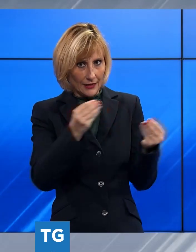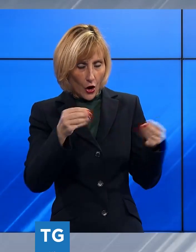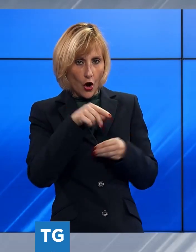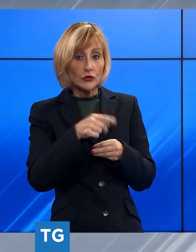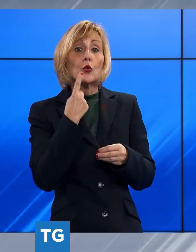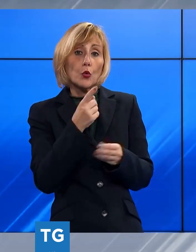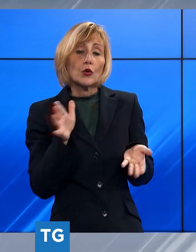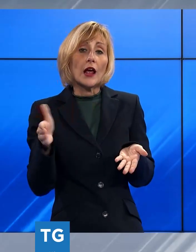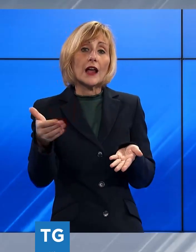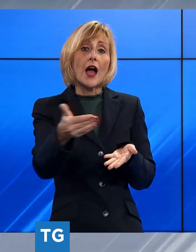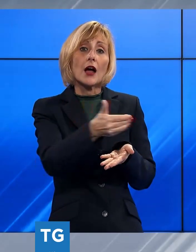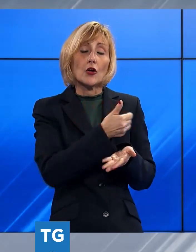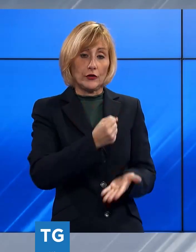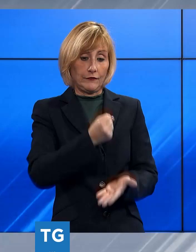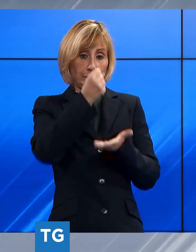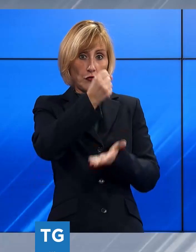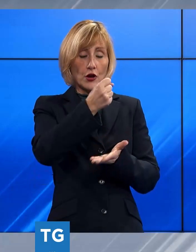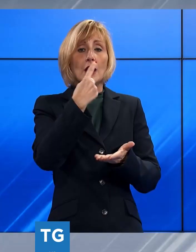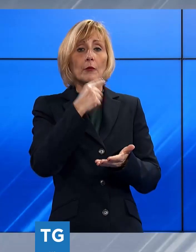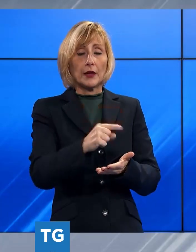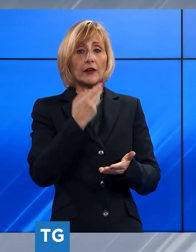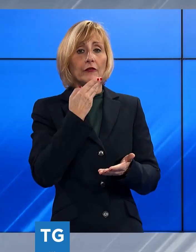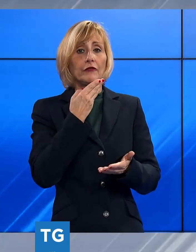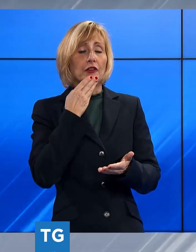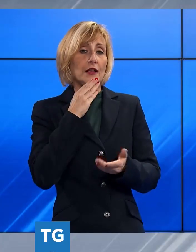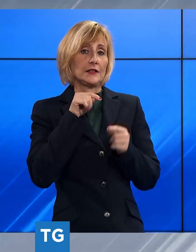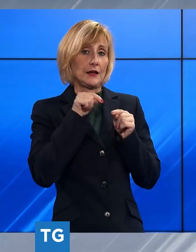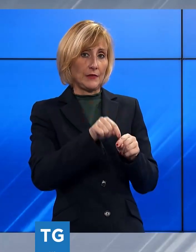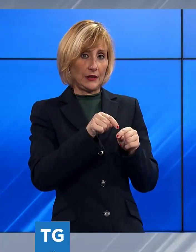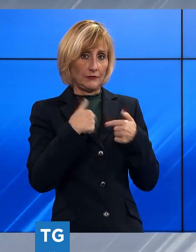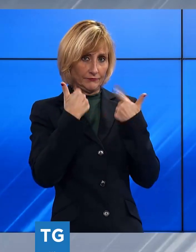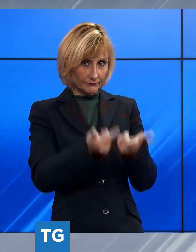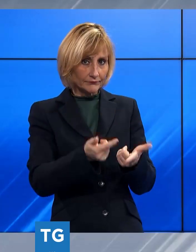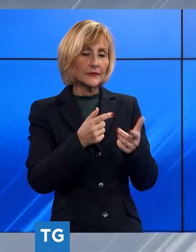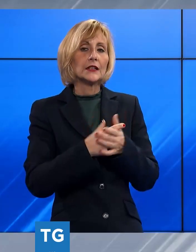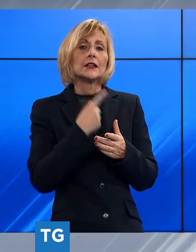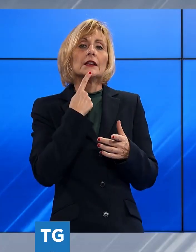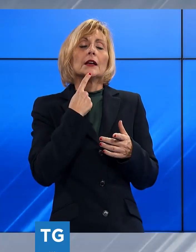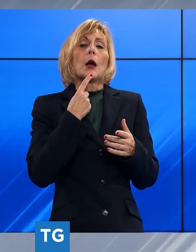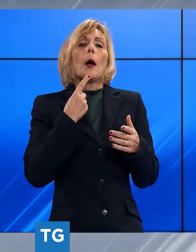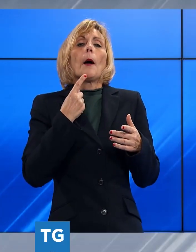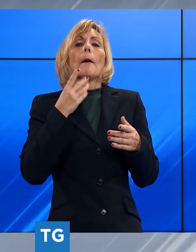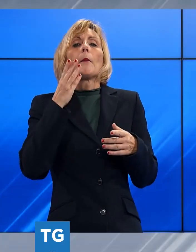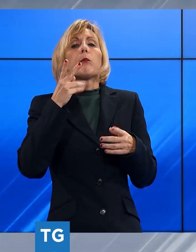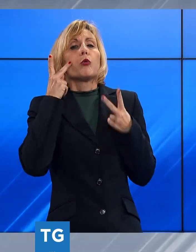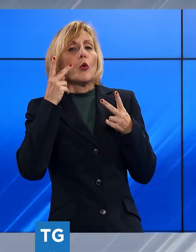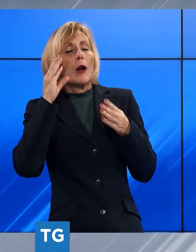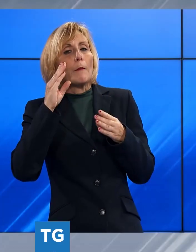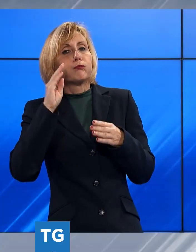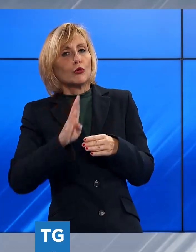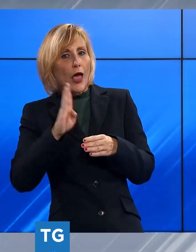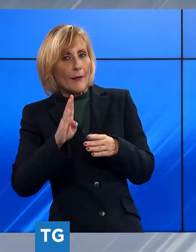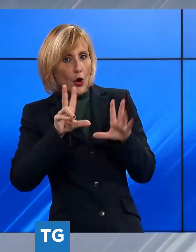raccogliere diciamo i fondi che poi ci servono per finanziarle con la bolla manco 81 una collaborazione Diciamo già che risale a 5 anni fa